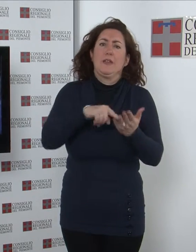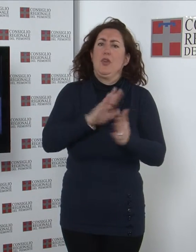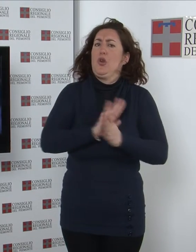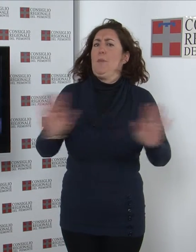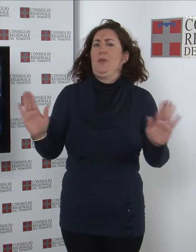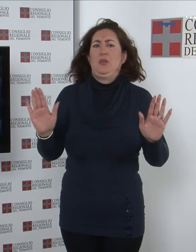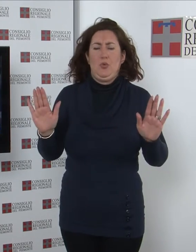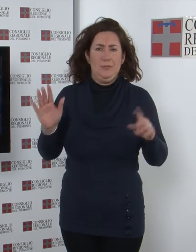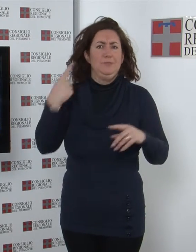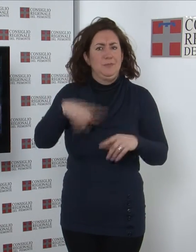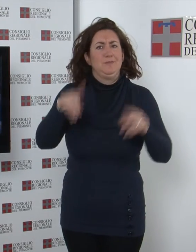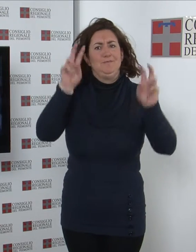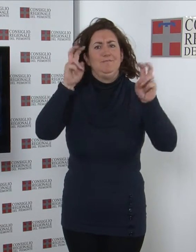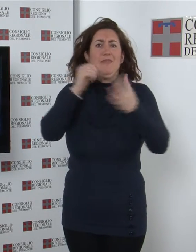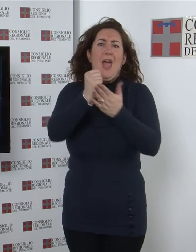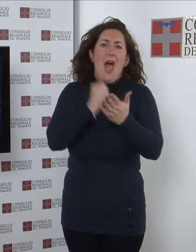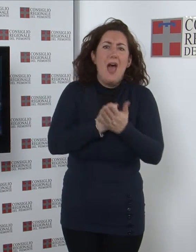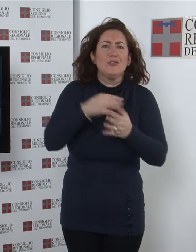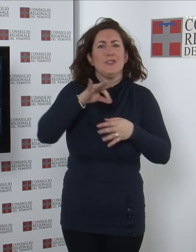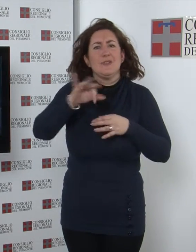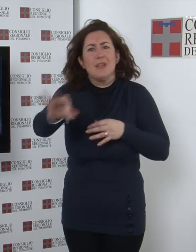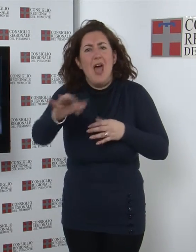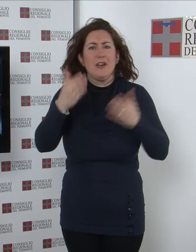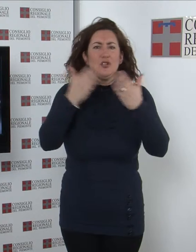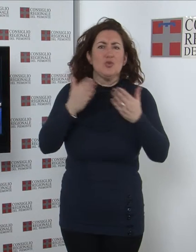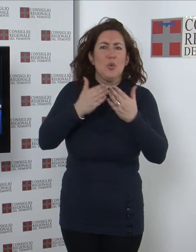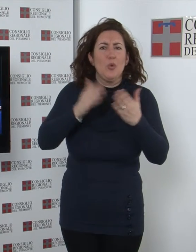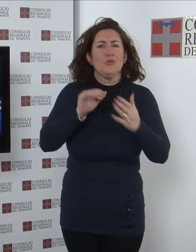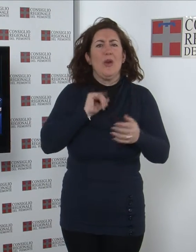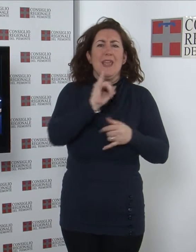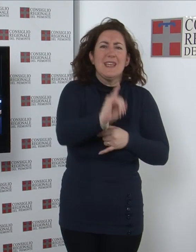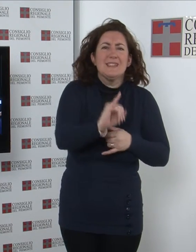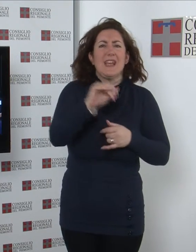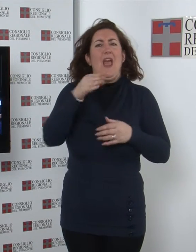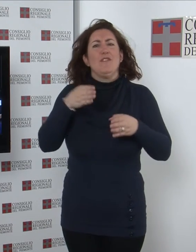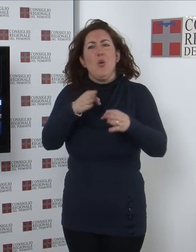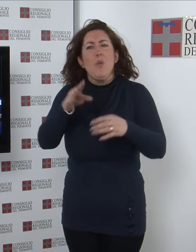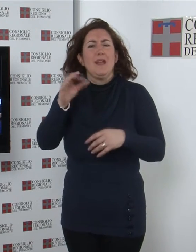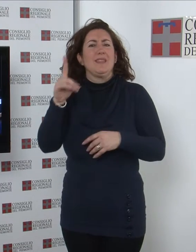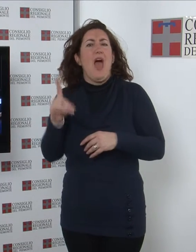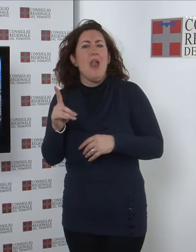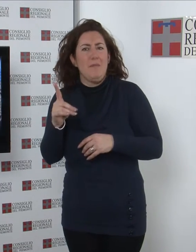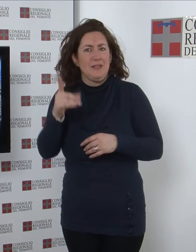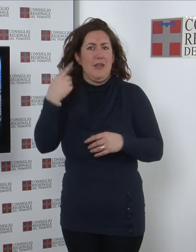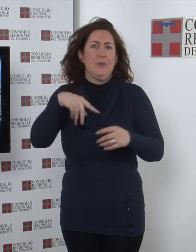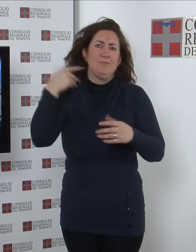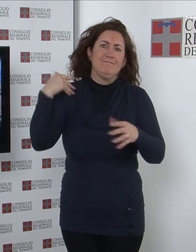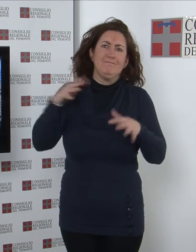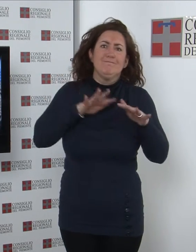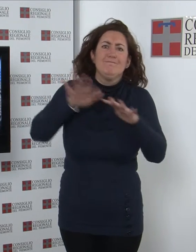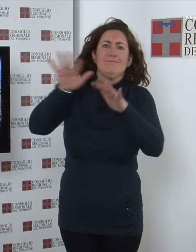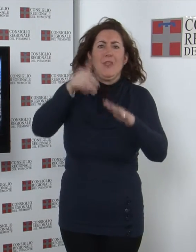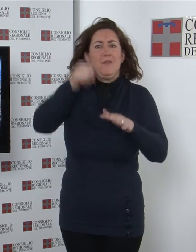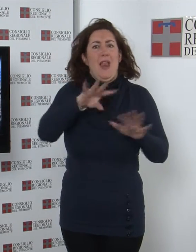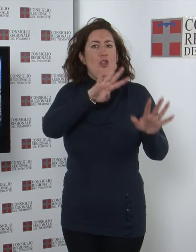studi noi e l'altro l'esodo istriano Fiumano dalmata e gli esodi nell'Europa del novec relazione